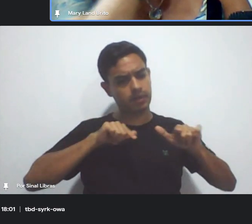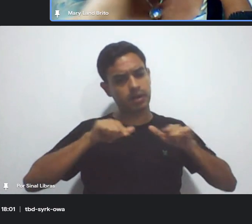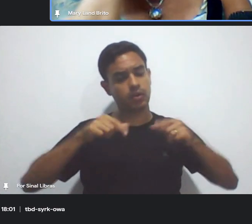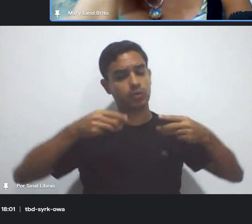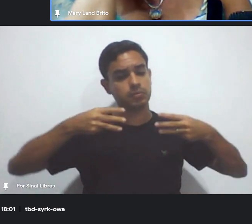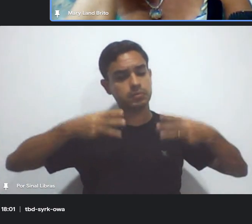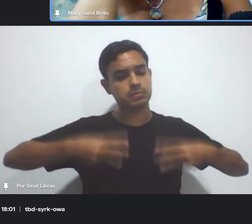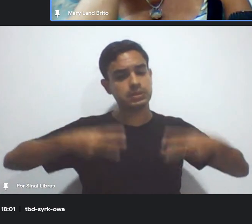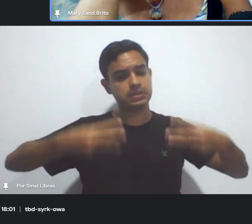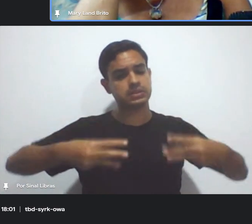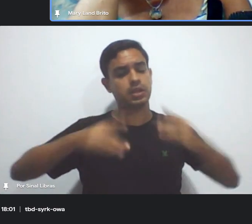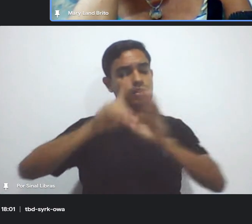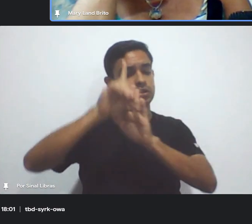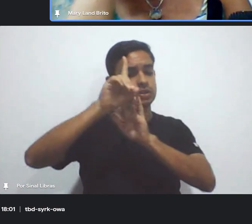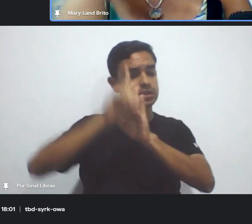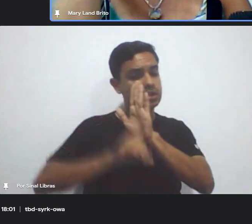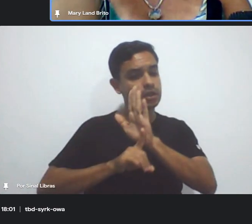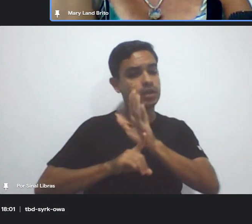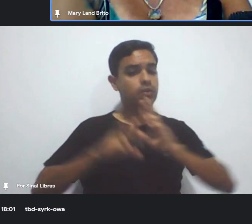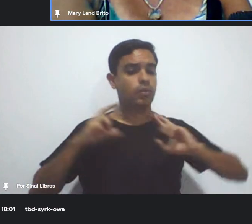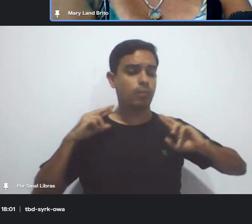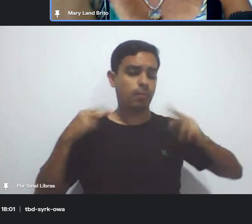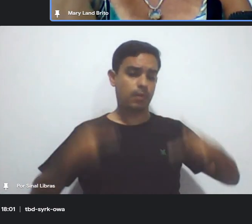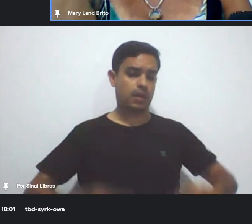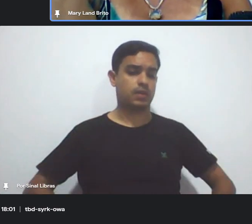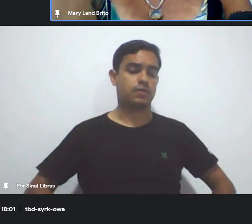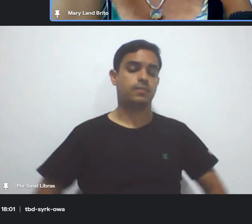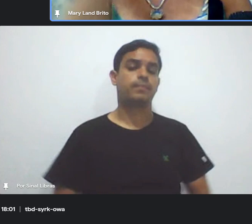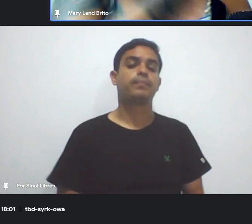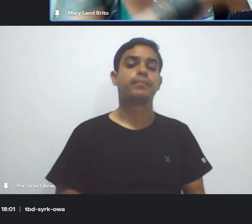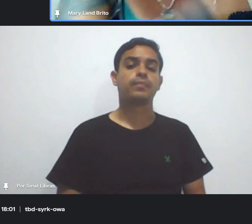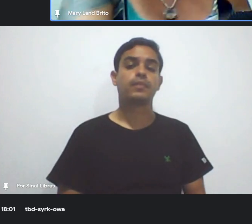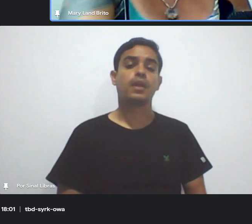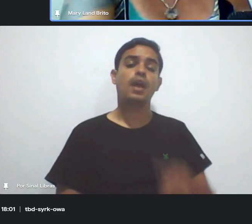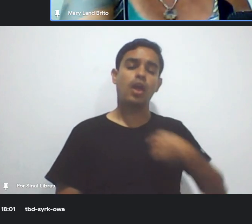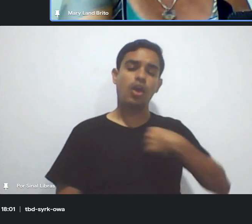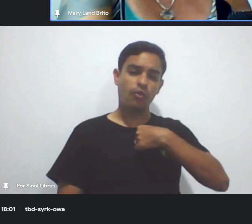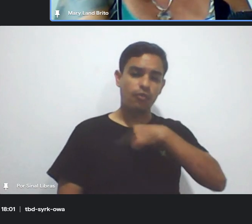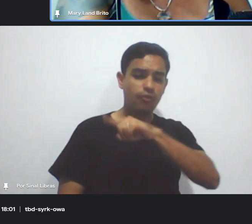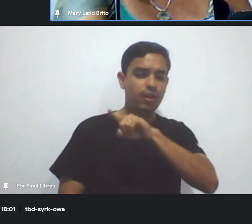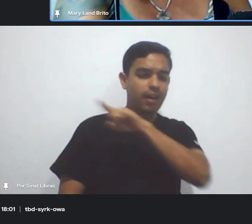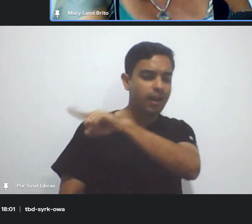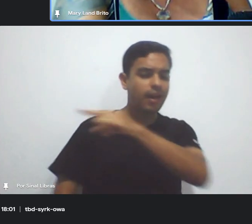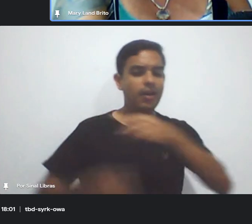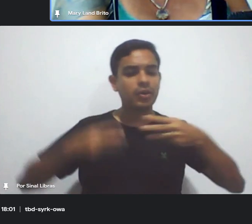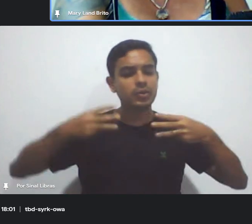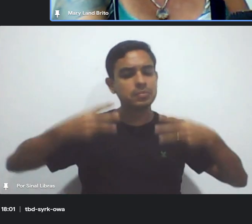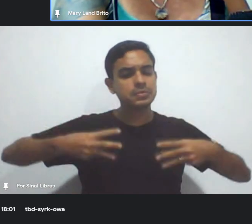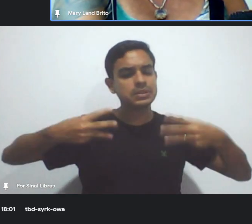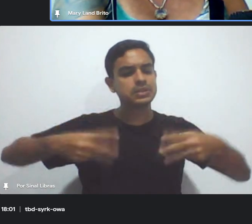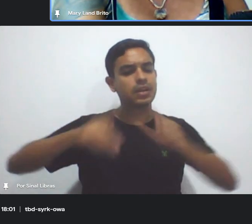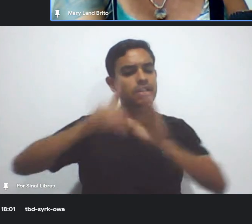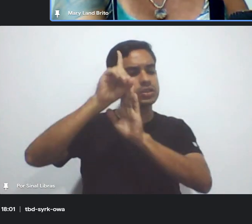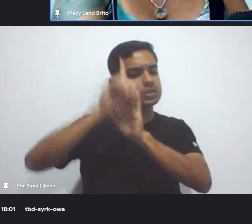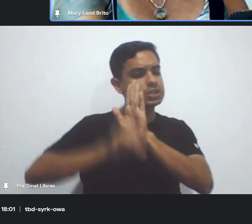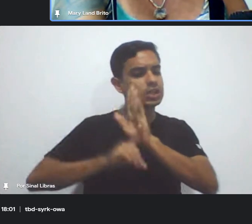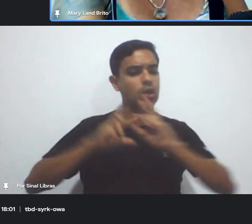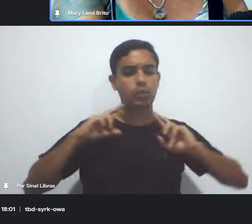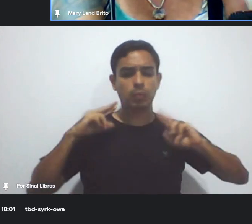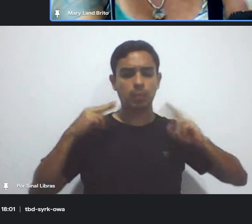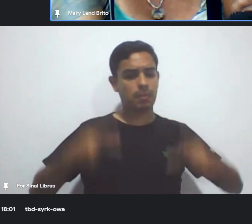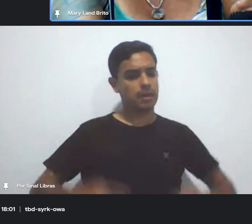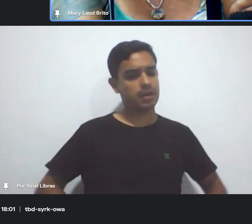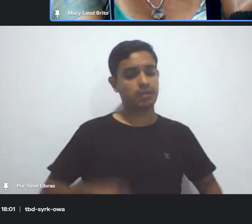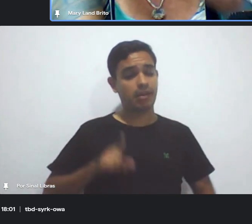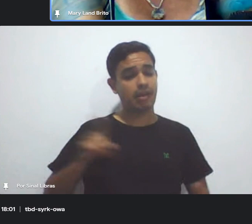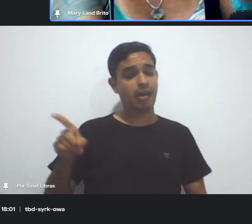deficiência, e aí vou aproveitando e ao longo da vida a gente vai. Quando eu fui para lá, em 2015, eu não conhecia muita coisa. E, Armando,